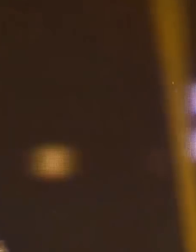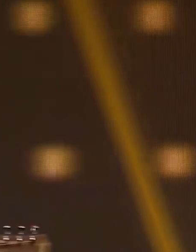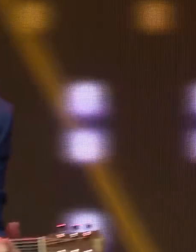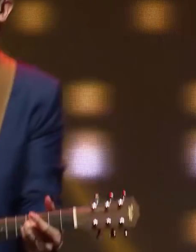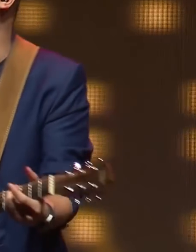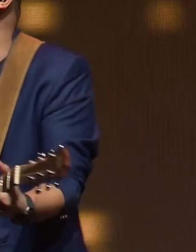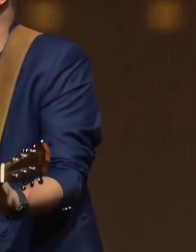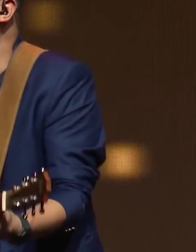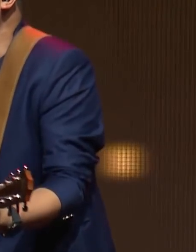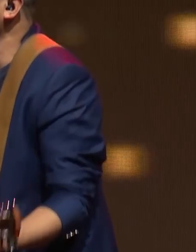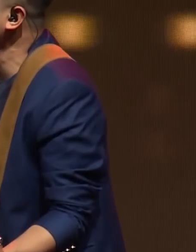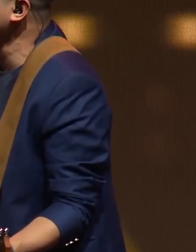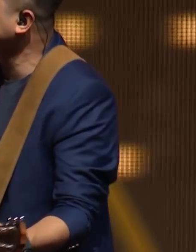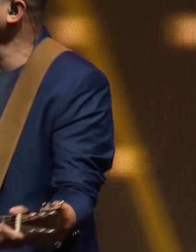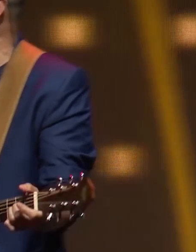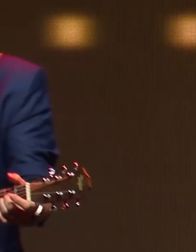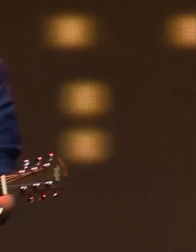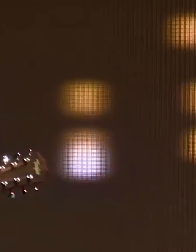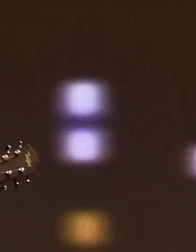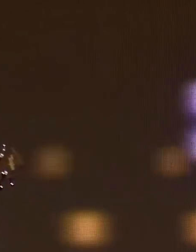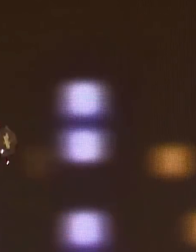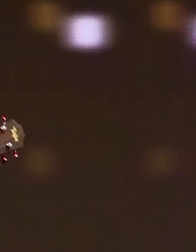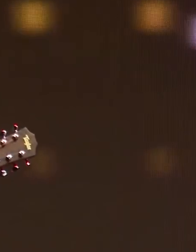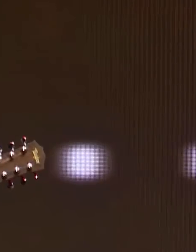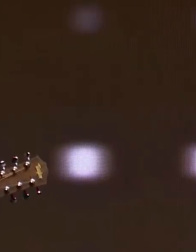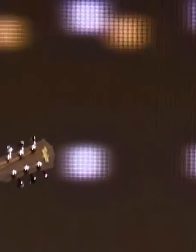gerakkan kakimu dengan riang gembira.